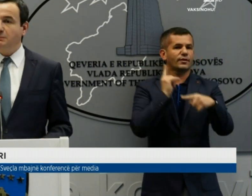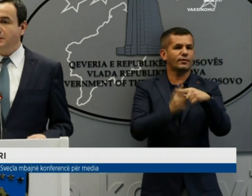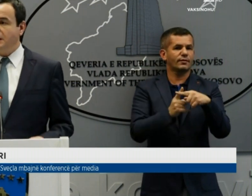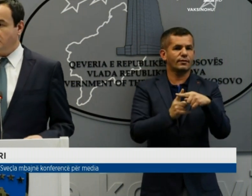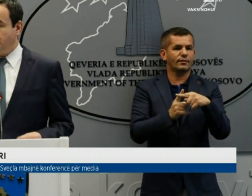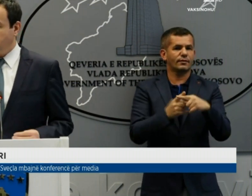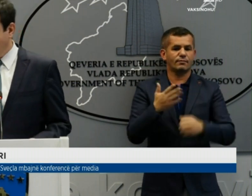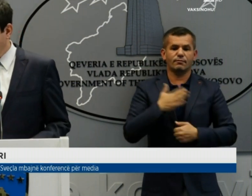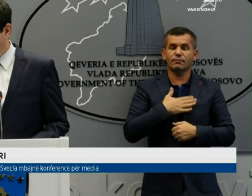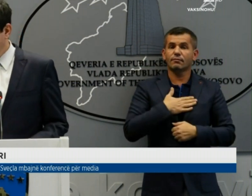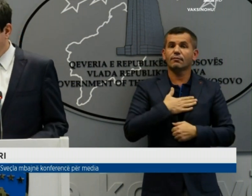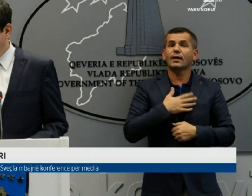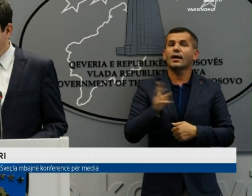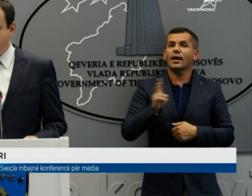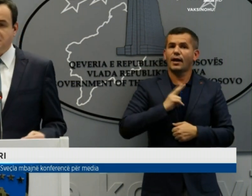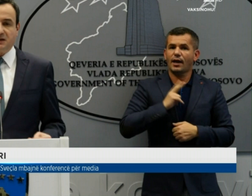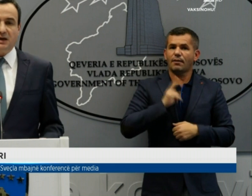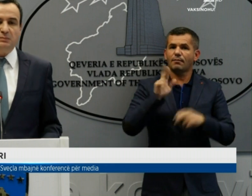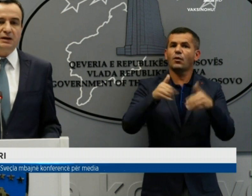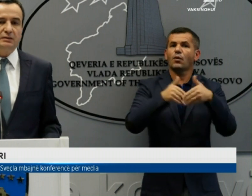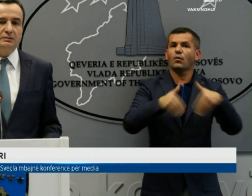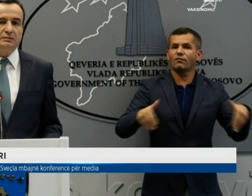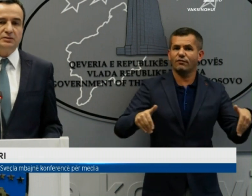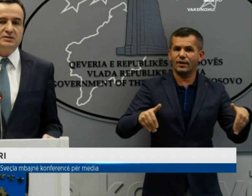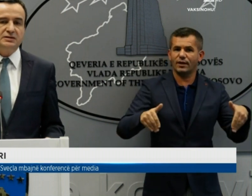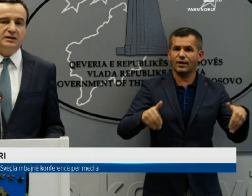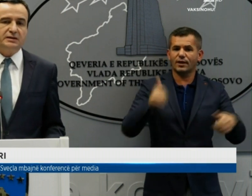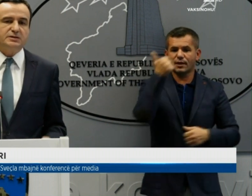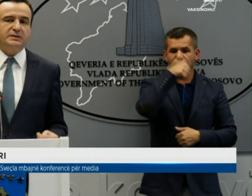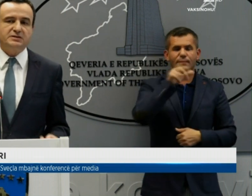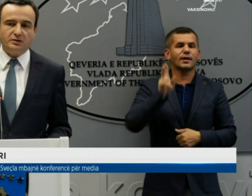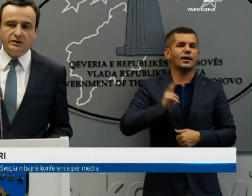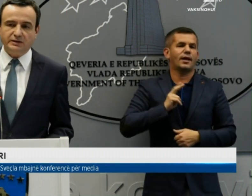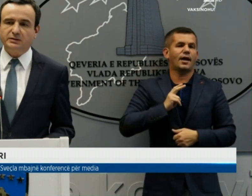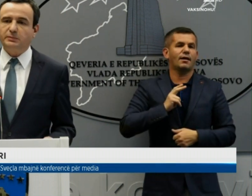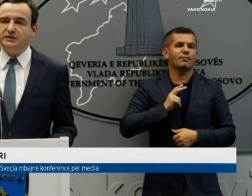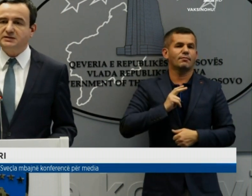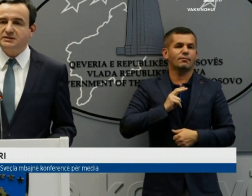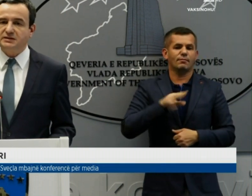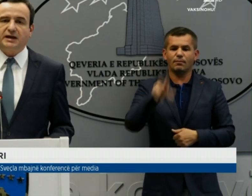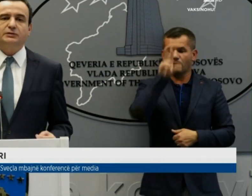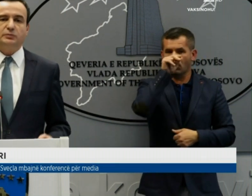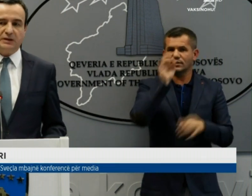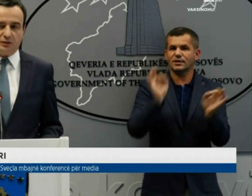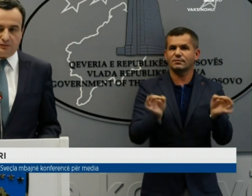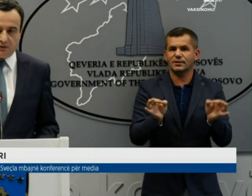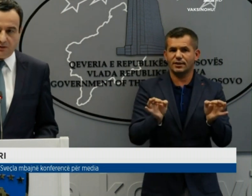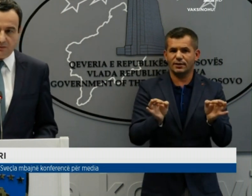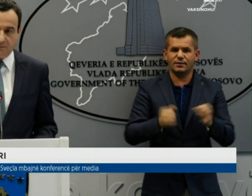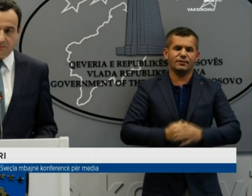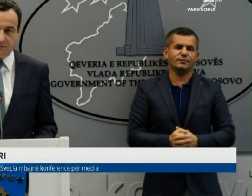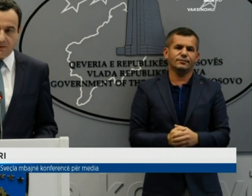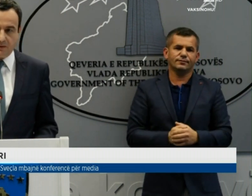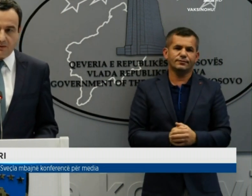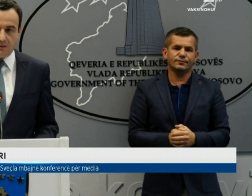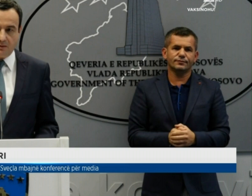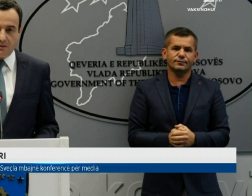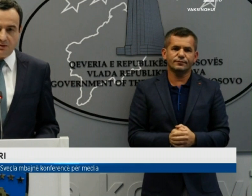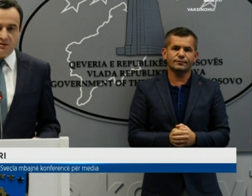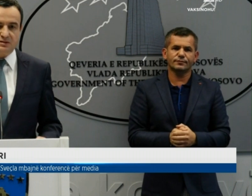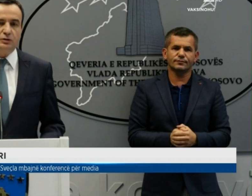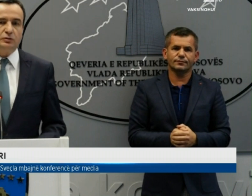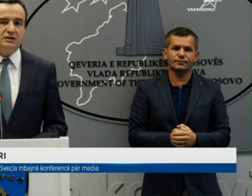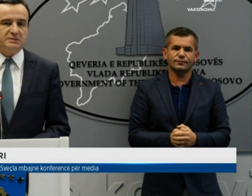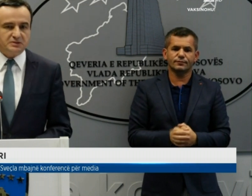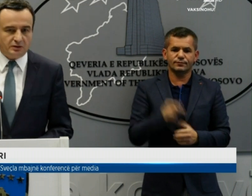pika kufitare, sepse kemi njësite speciale të policisë në ato pika kufitare. Njësitë